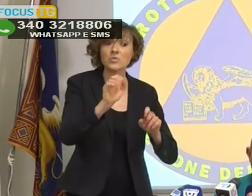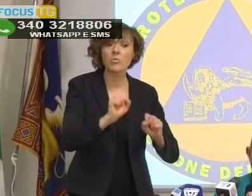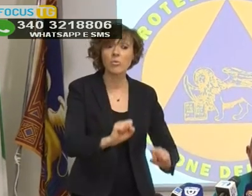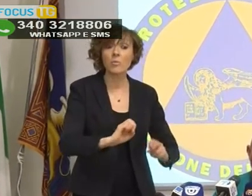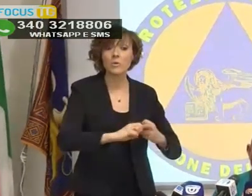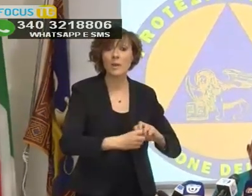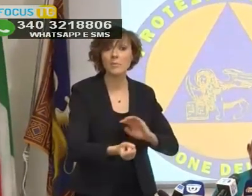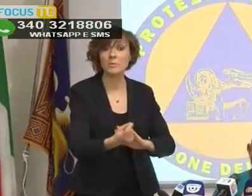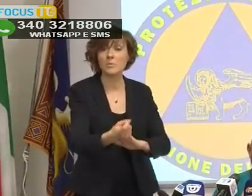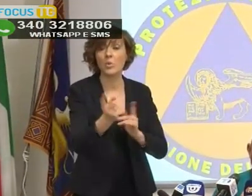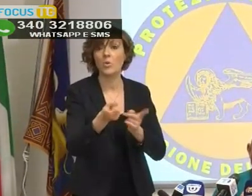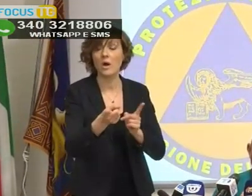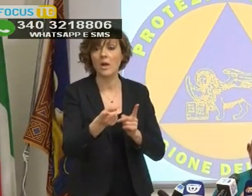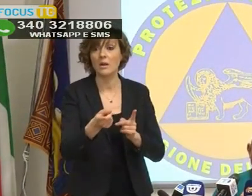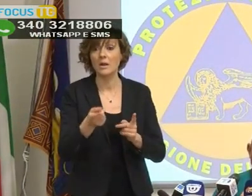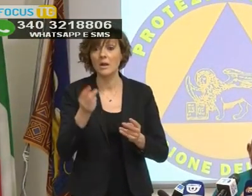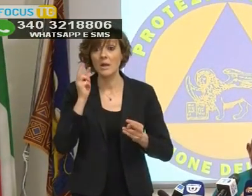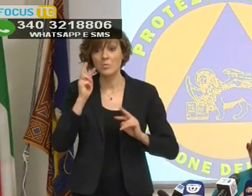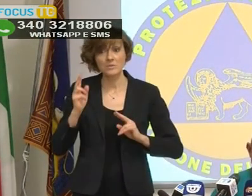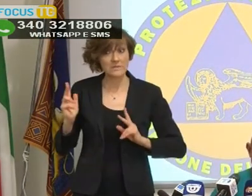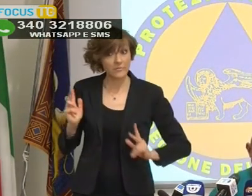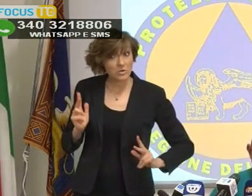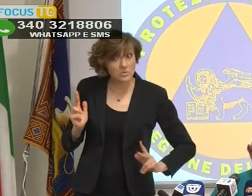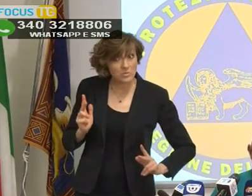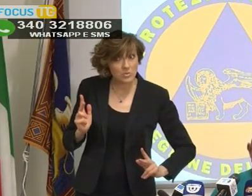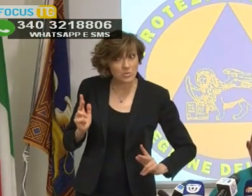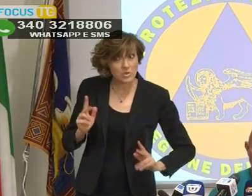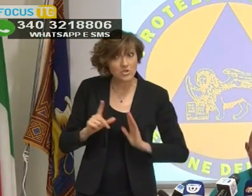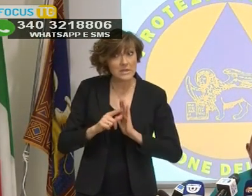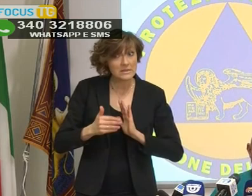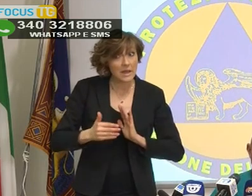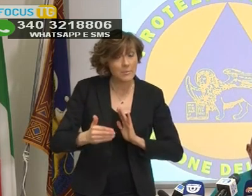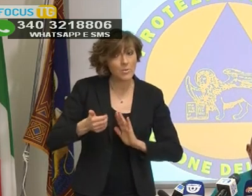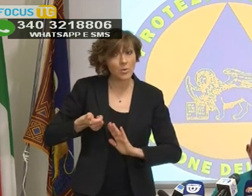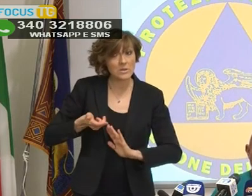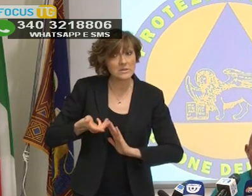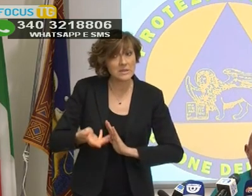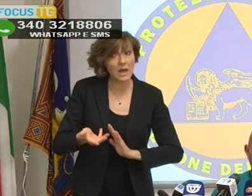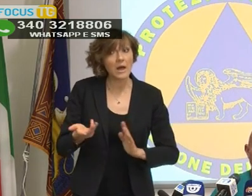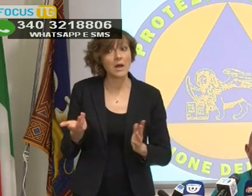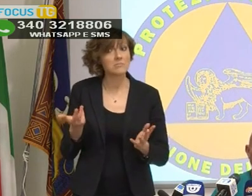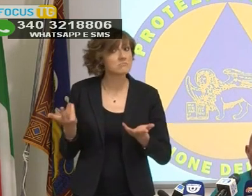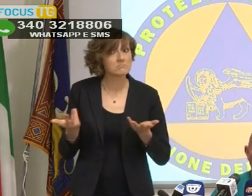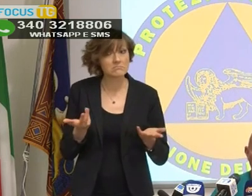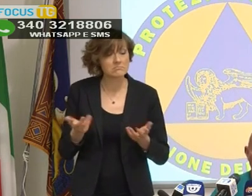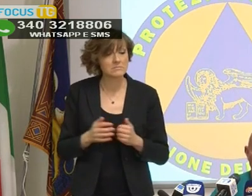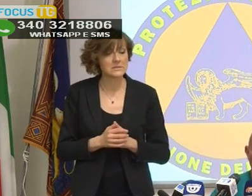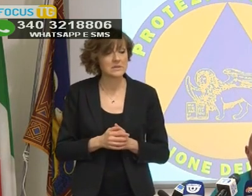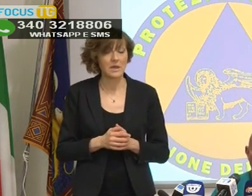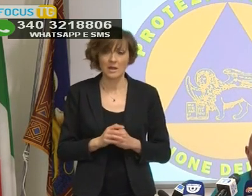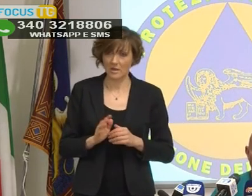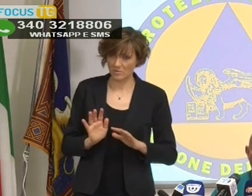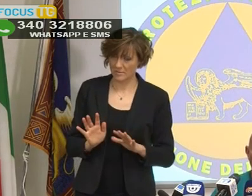ha? Cioè, dal punto di vista della fornitura? Esatto. Sì. Nel tempo, nella quantità abbondante che deve esserci. Ma